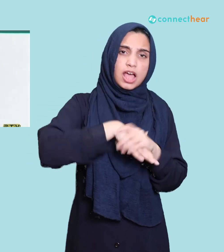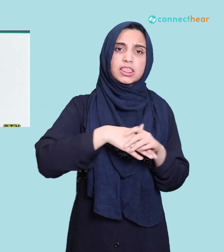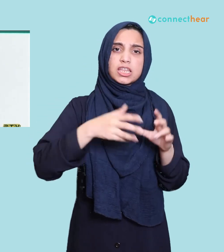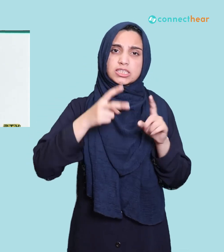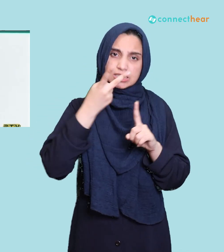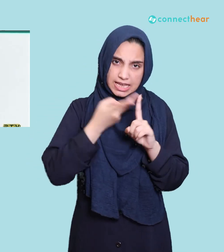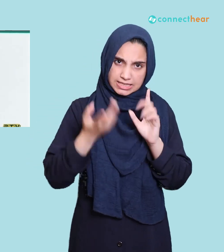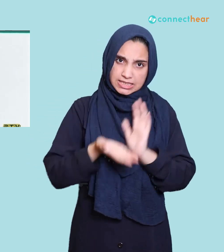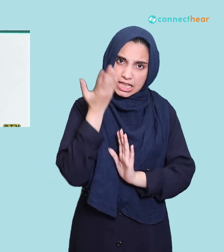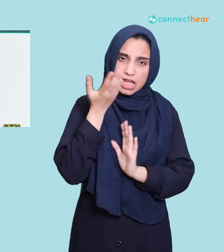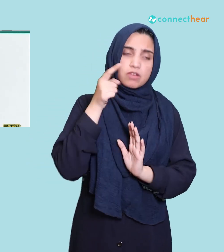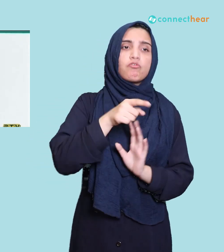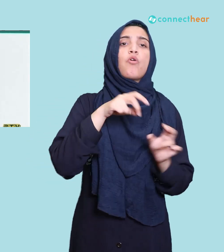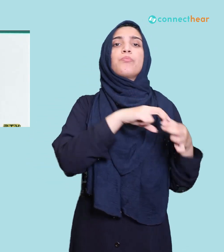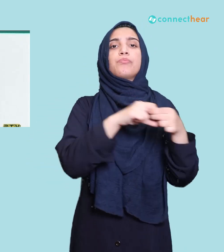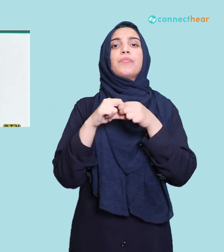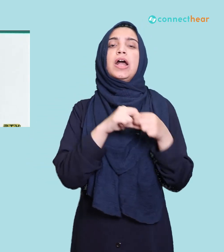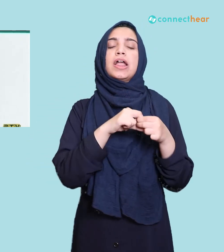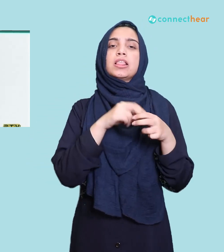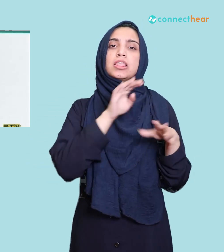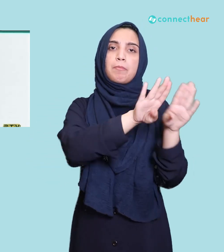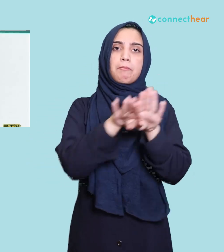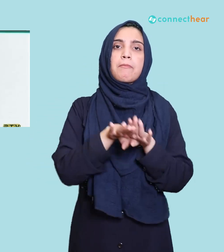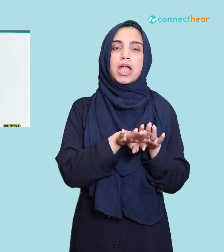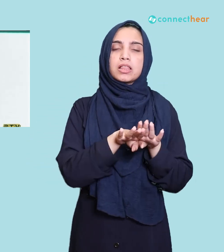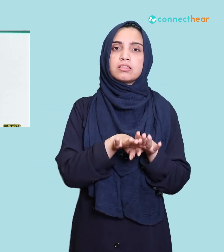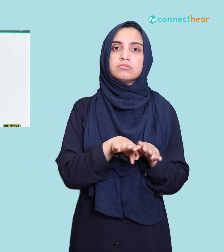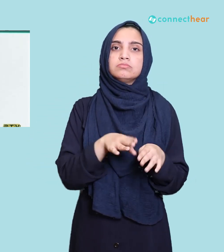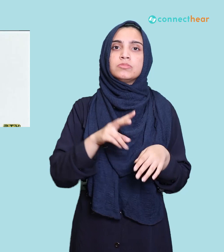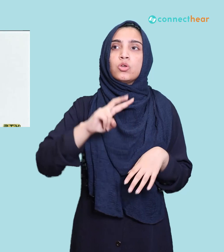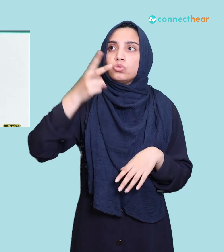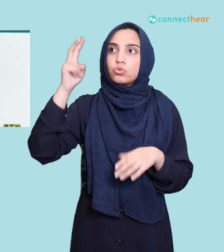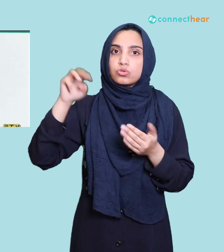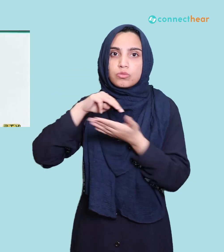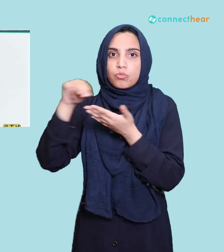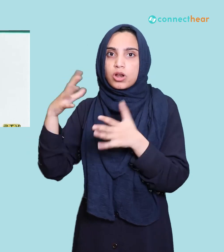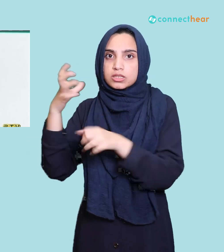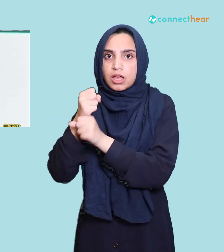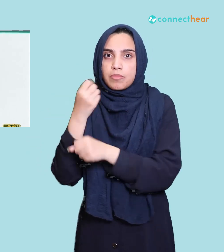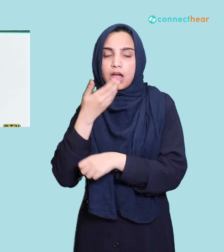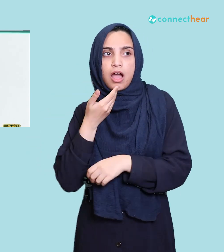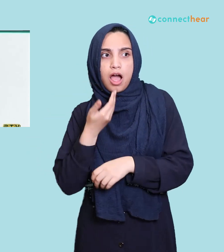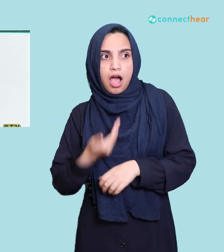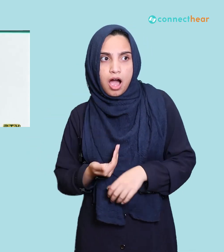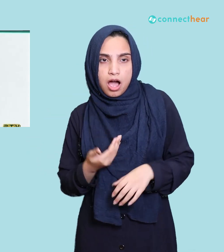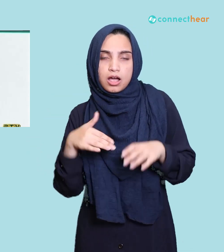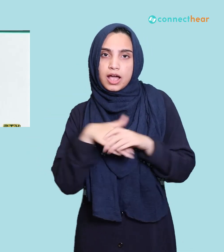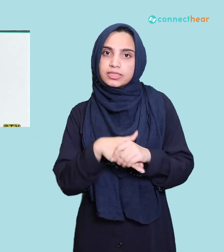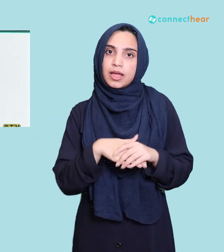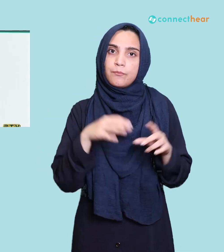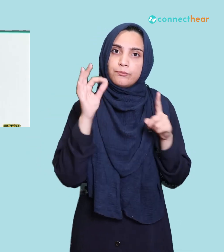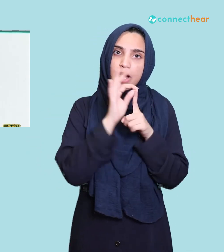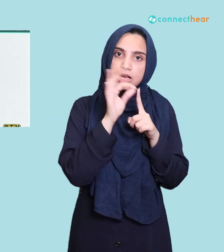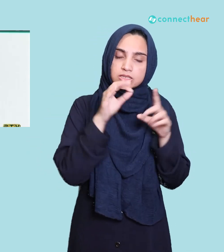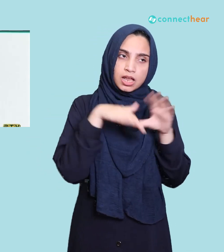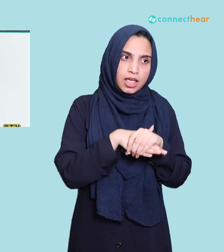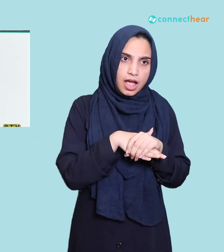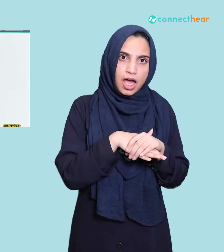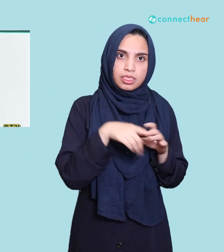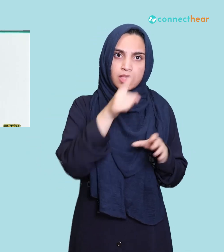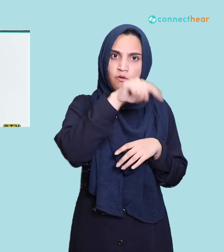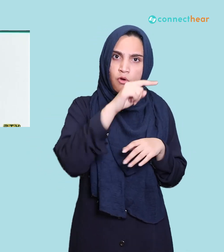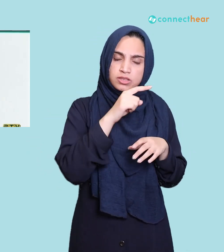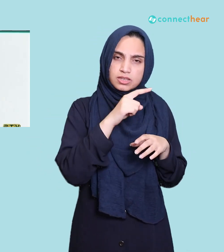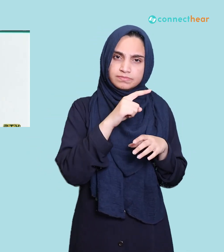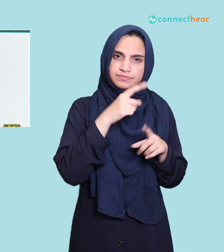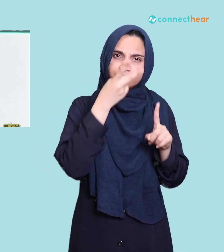کہ ہمارے سارے مخالف خود حیران پھر رہے ہیں کہ یہ ہوا کیا ہے کہ ایک دم تقریباً 4% گروتھ ریٹ پاکستان کی جو ابھی نظر